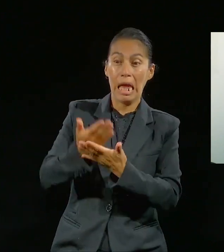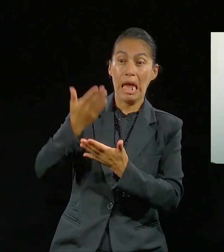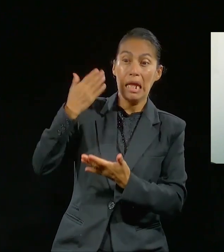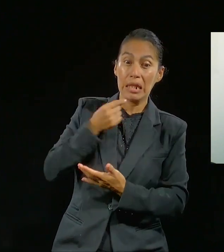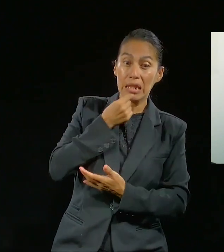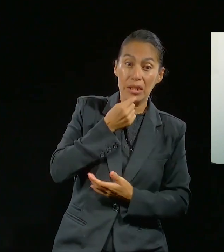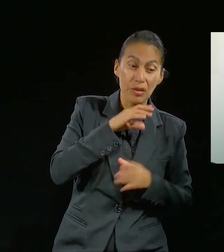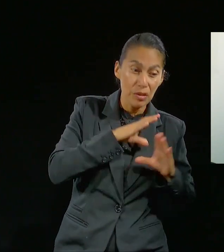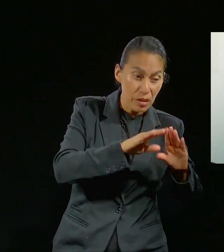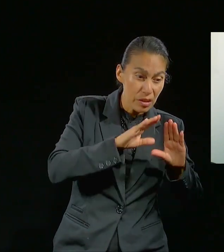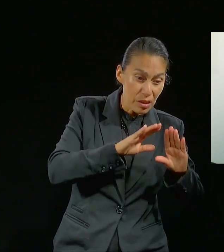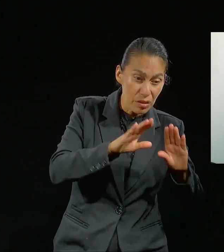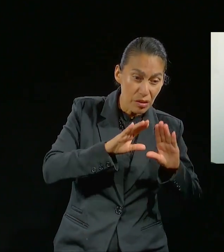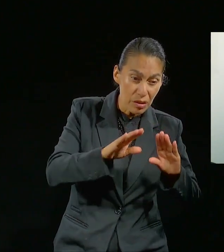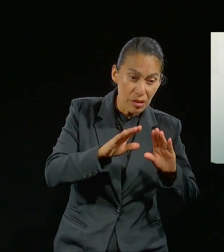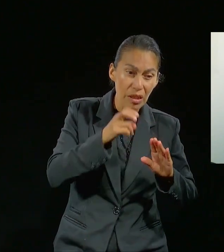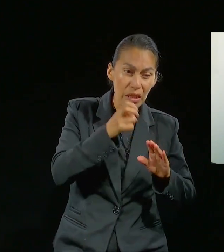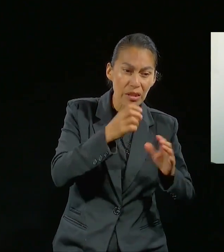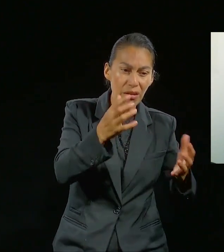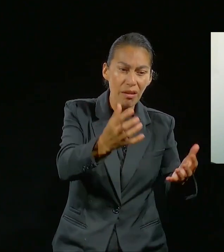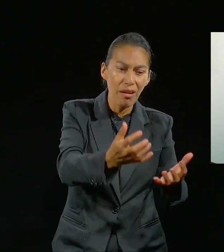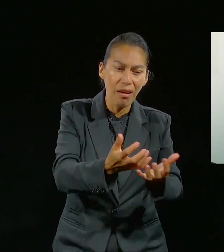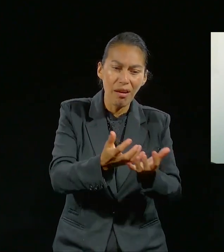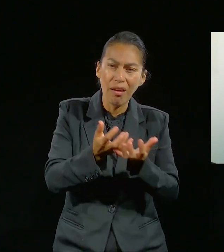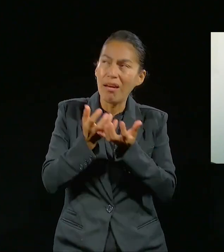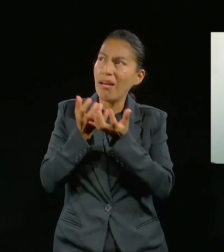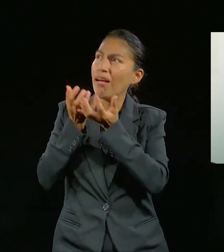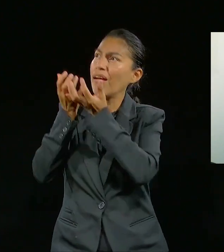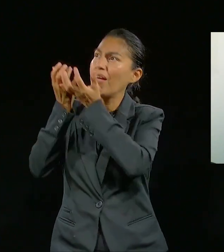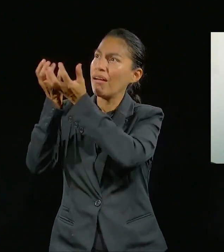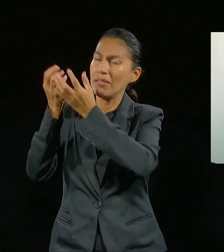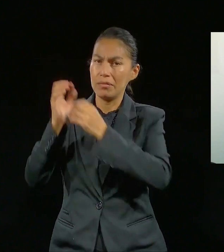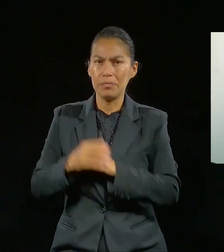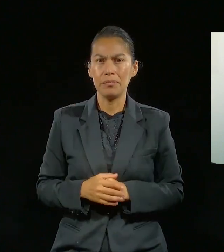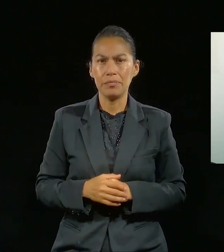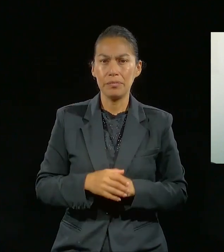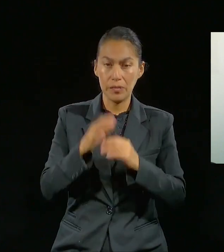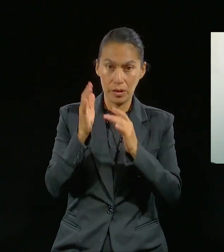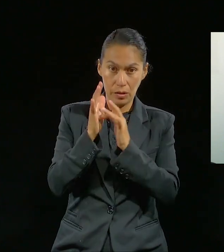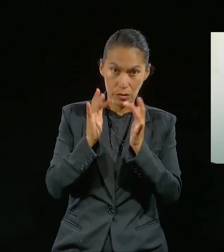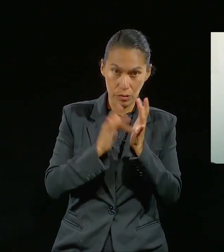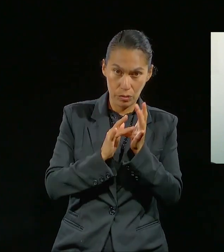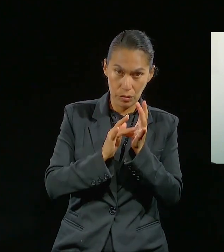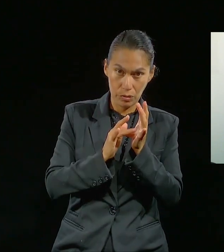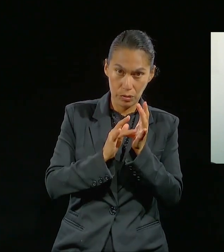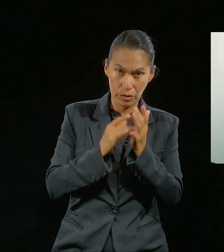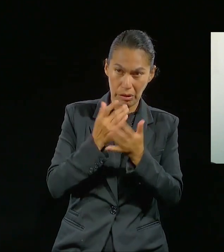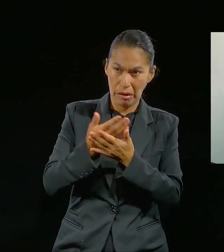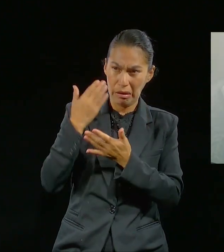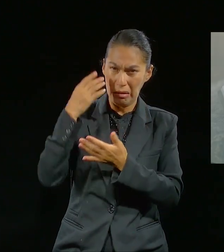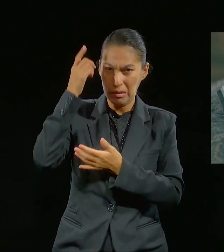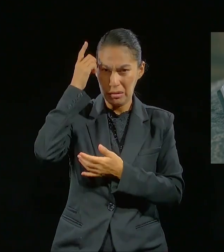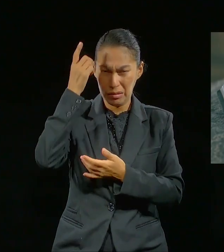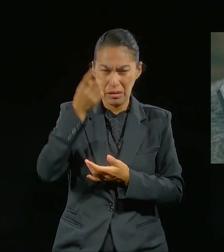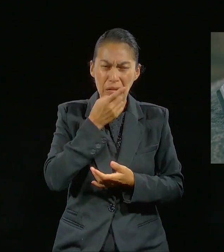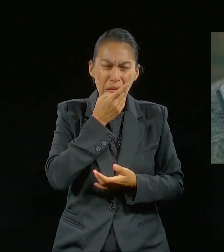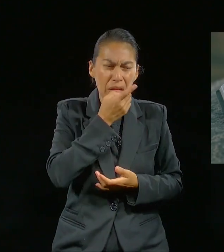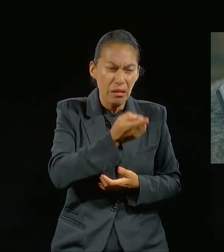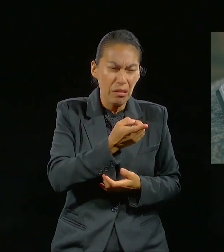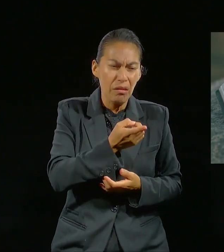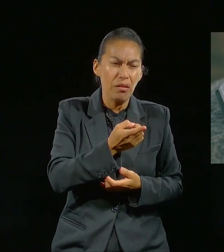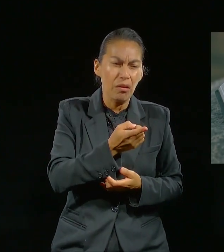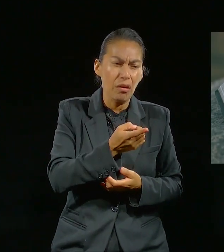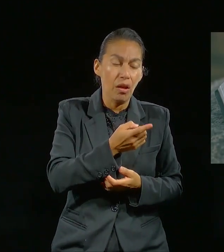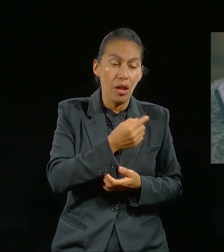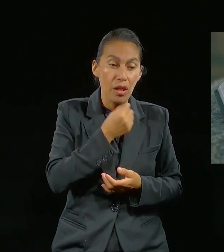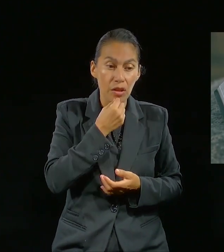Ellos regresan. Porque lo que se les enseñó de chiquitos los jala. Porque la promesa de Jesús, que dijo: dejad los niños